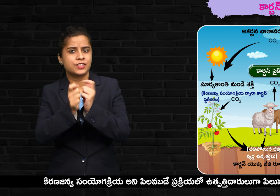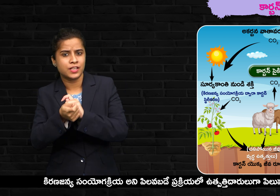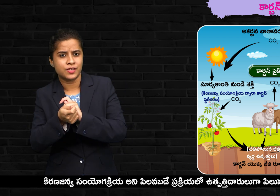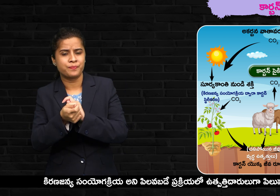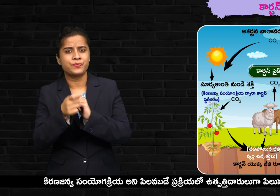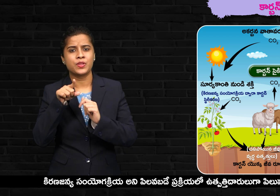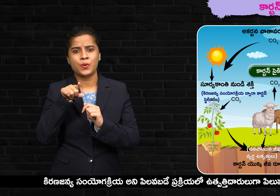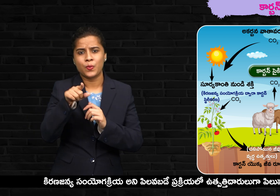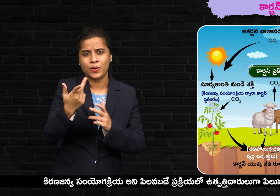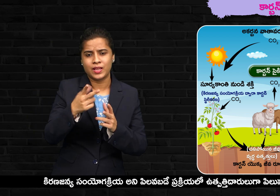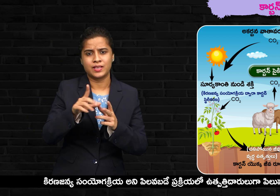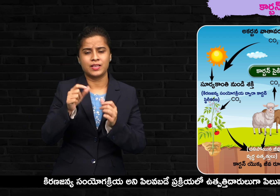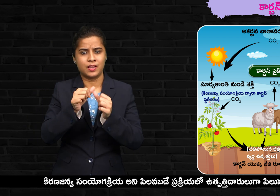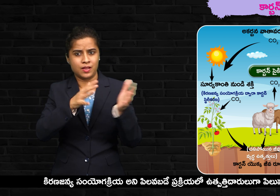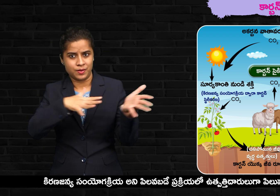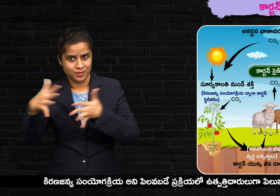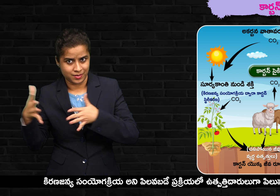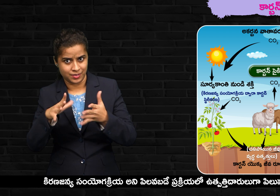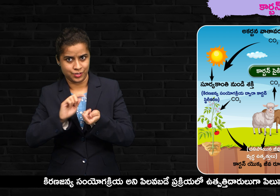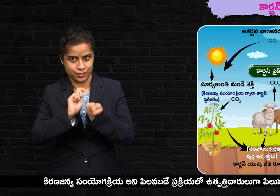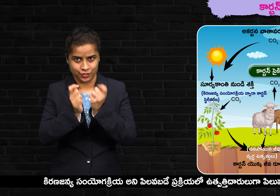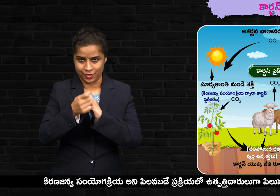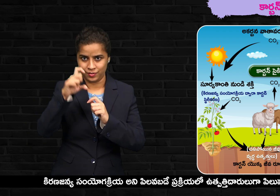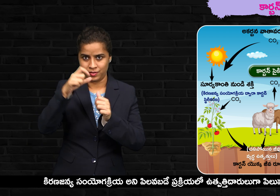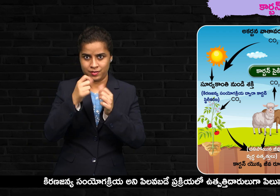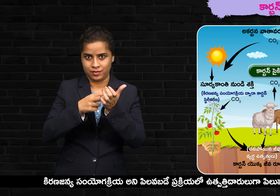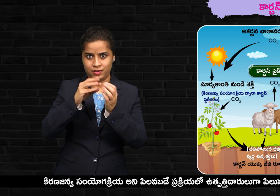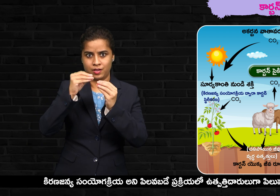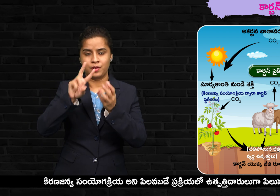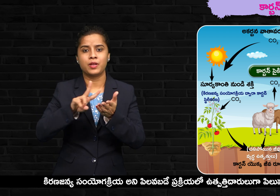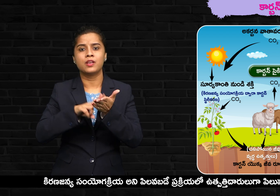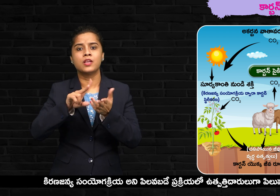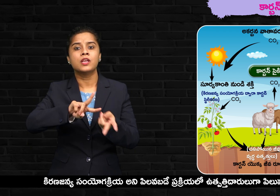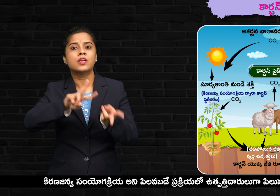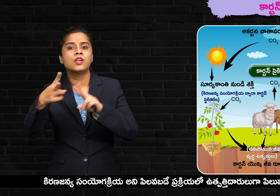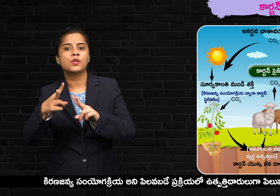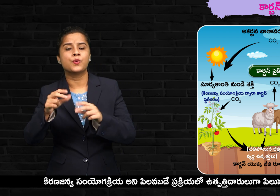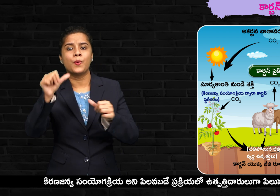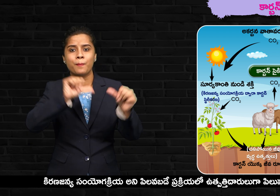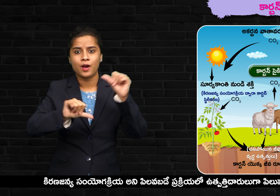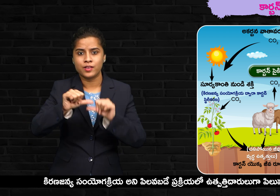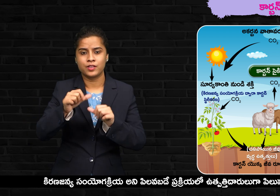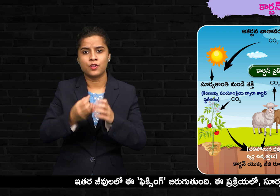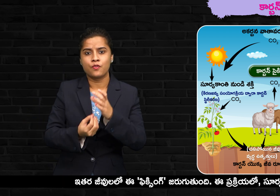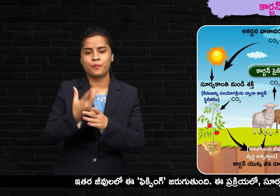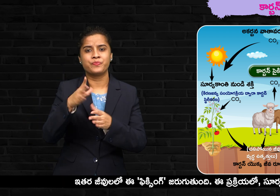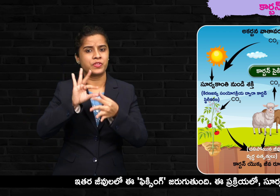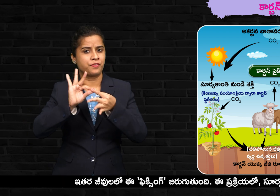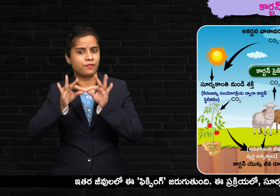కిరణజన్య సంయోగక్రియ అని పిలువబడే ప్రక్రియలో ఉత్పత్తిదారులుగా పిలువబడే మొక్కలు మరియు ఇతర జీవులలో